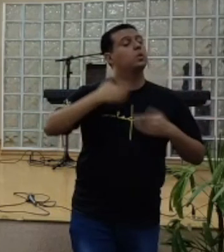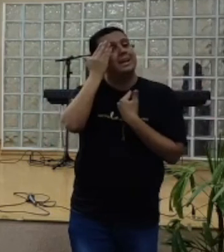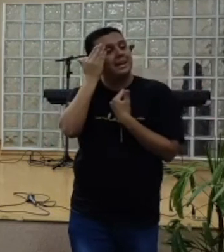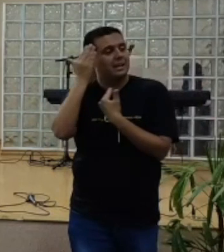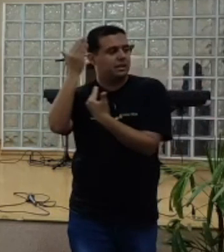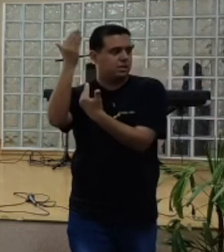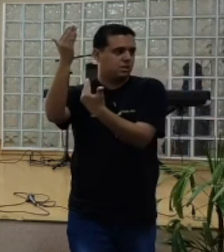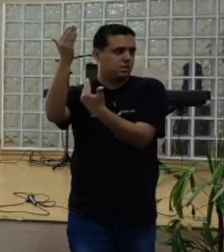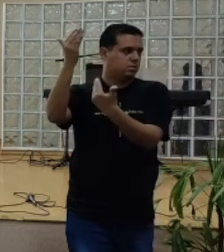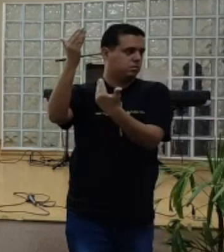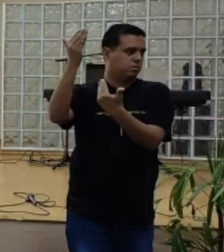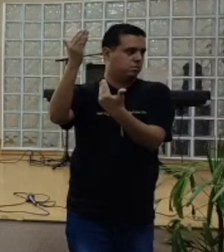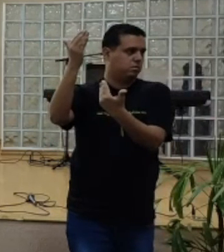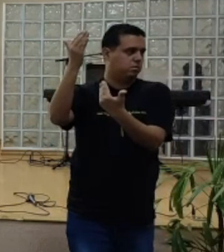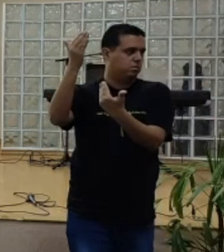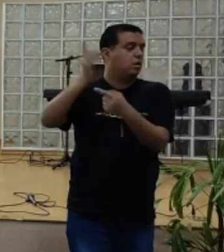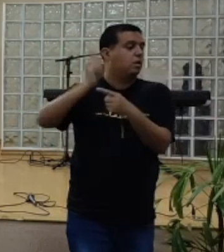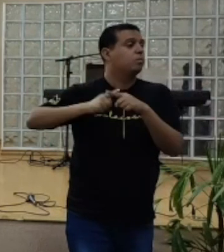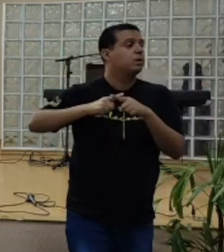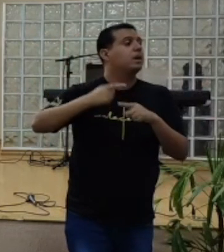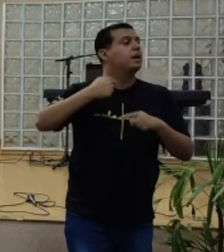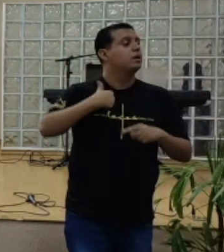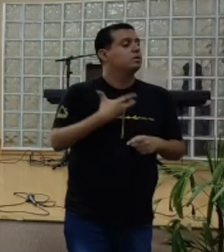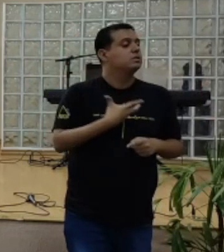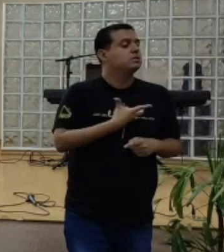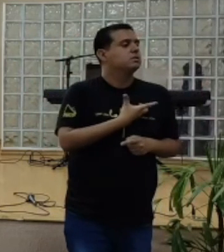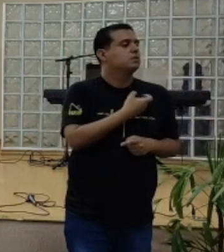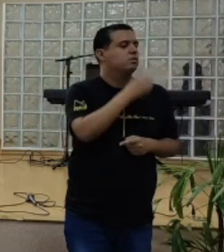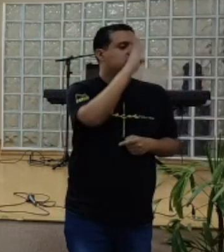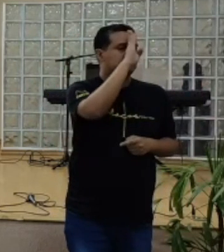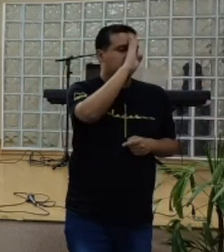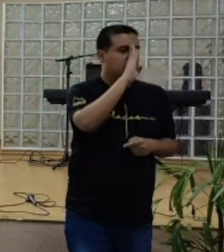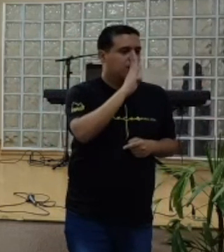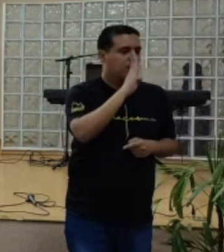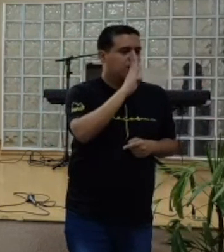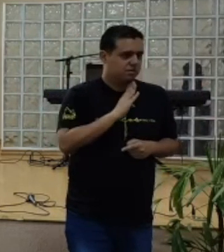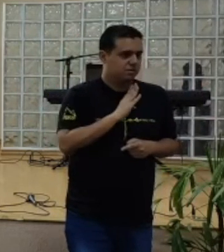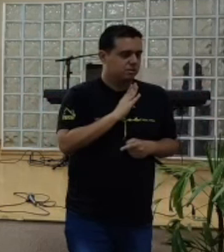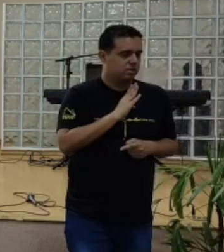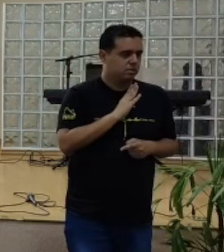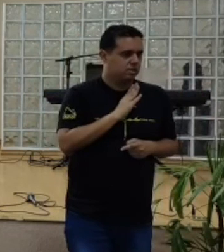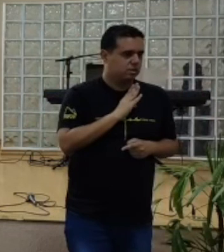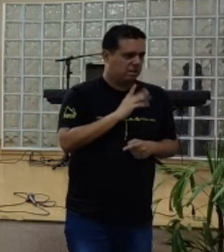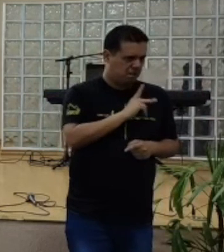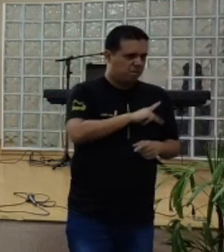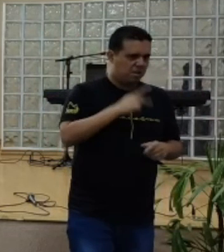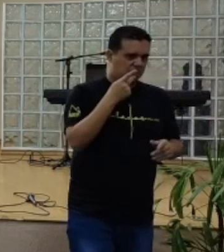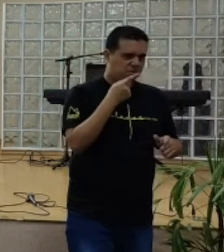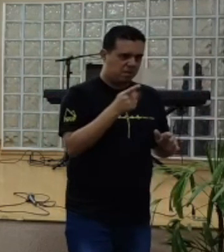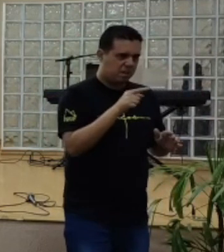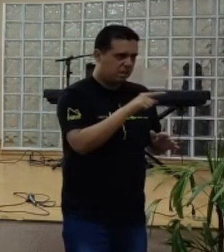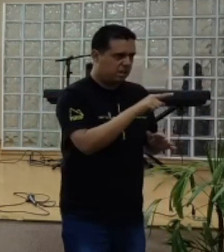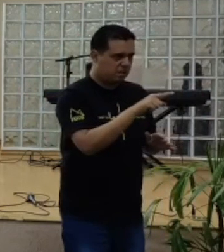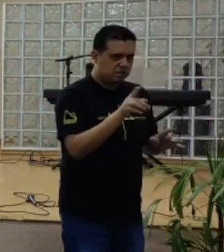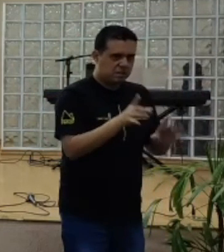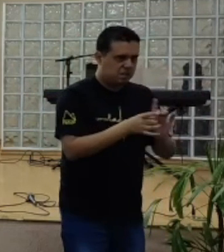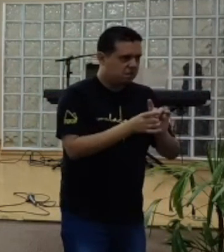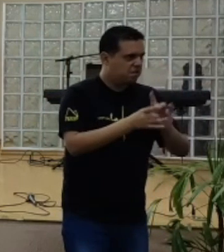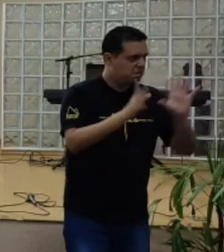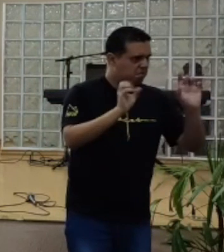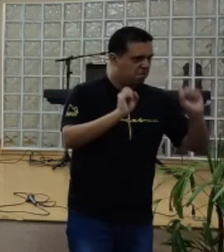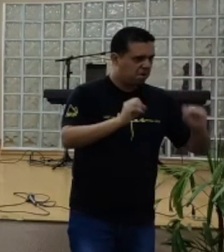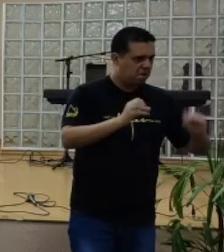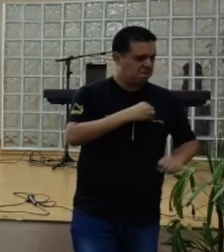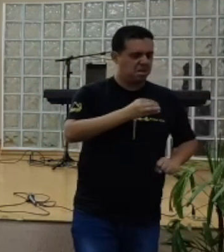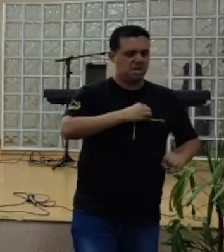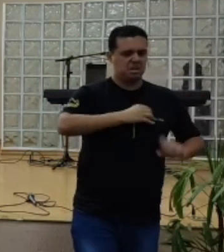Cristo Jesus. Paulo não dá, de forma alguma, lugar à libertinagem, mas ele